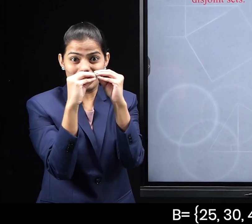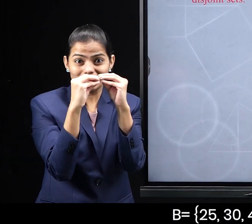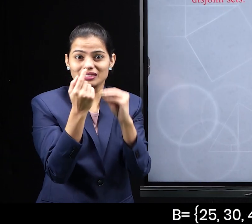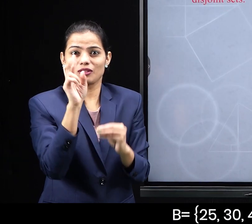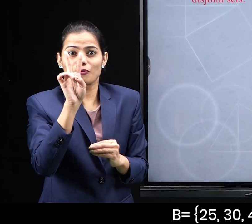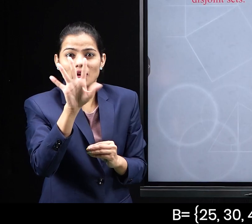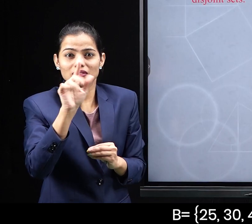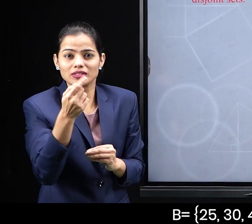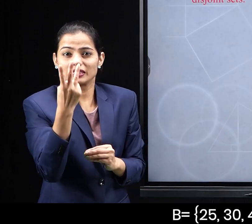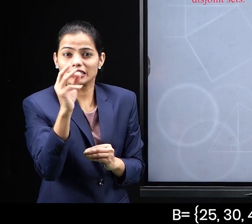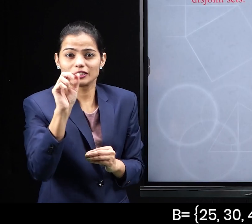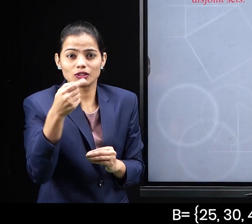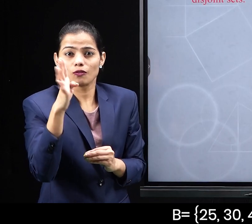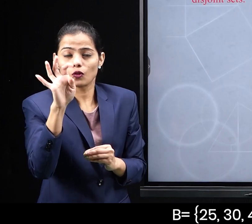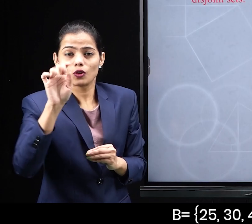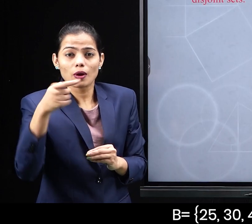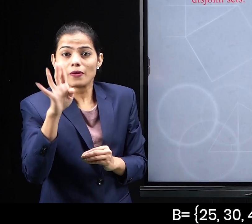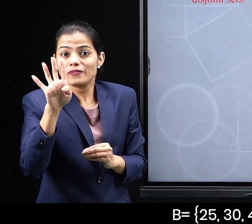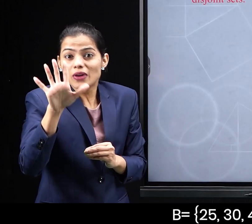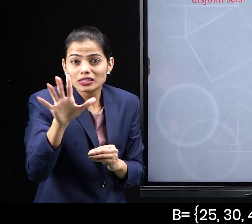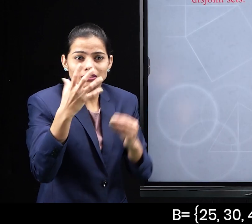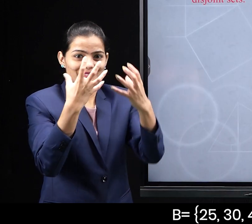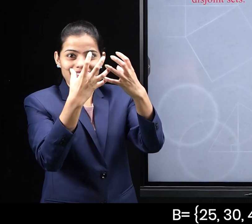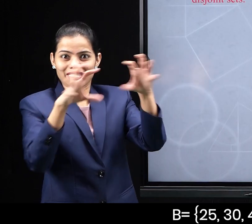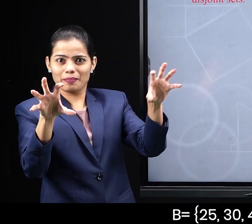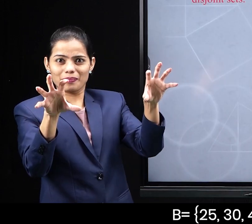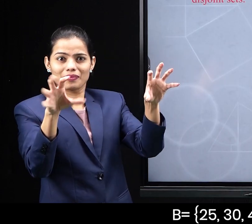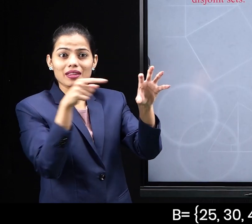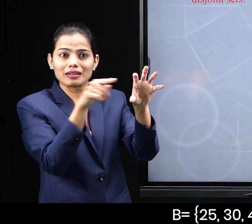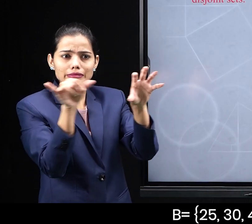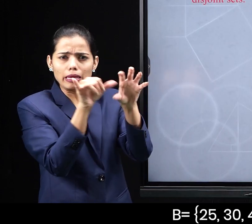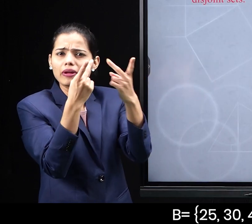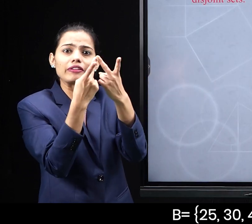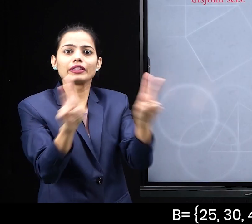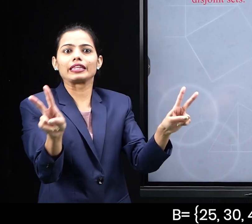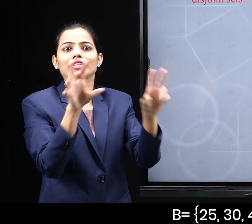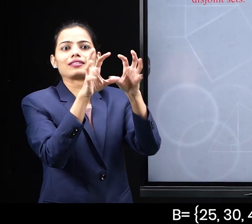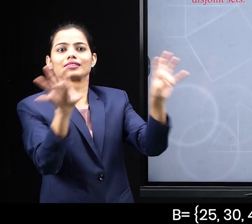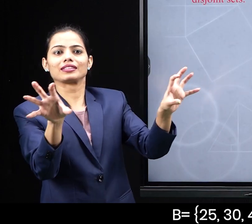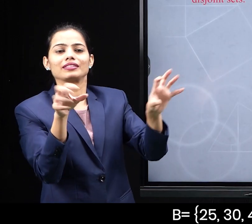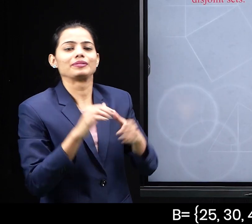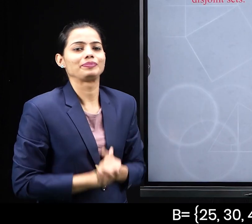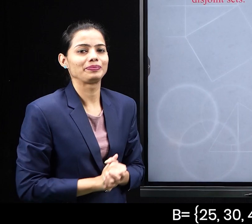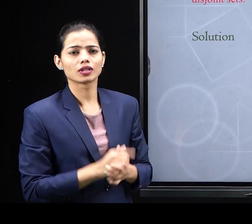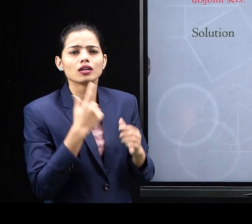23, 24 மற்றும் பி ஈடு சுருள் அடைப்புக்குறிக்குள் 25, 30.